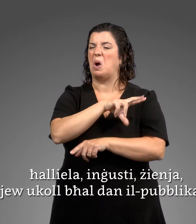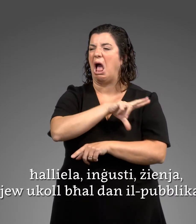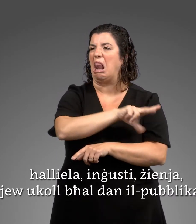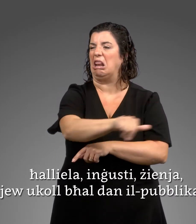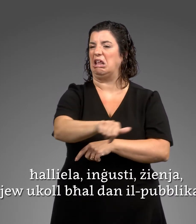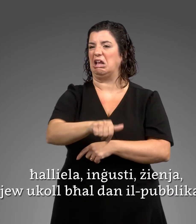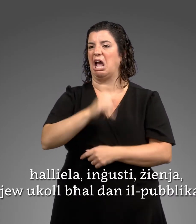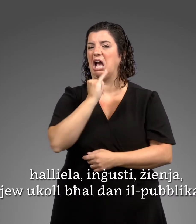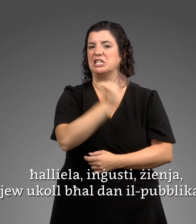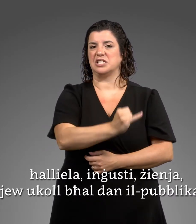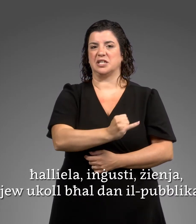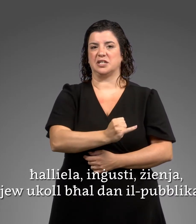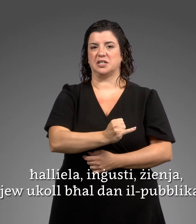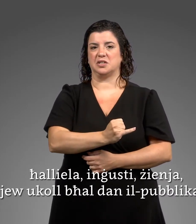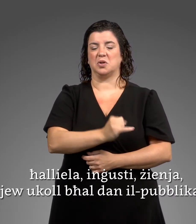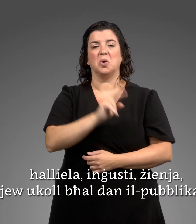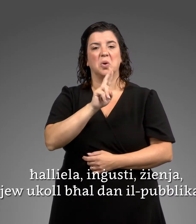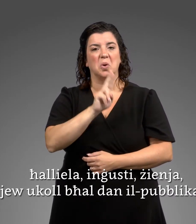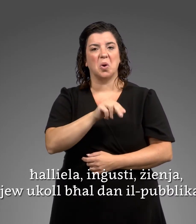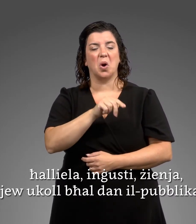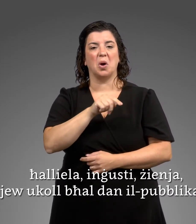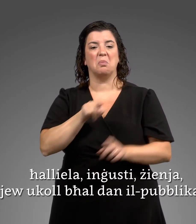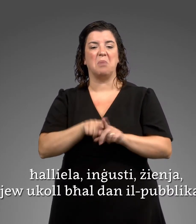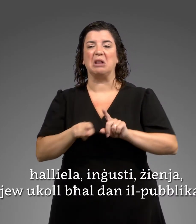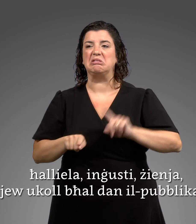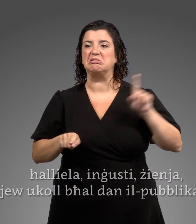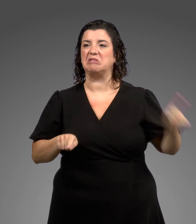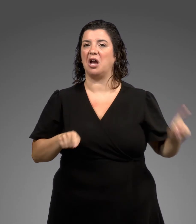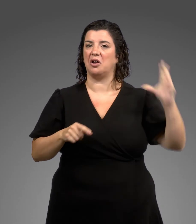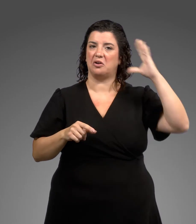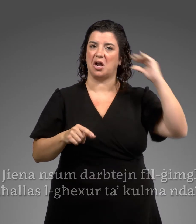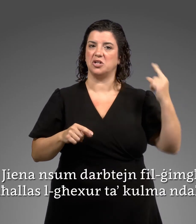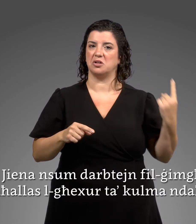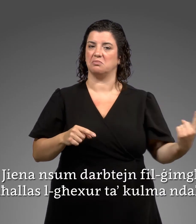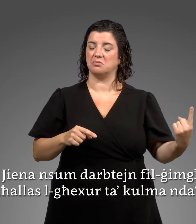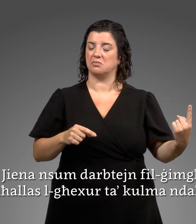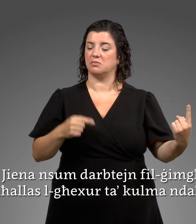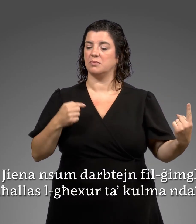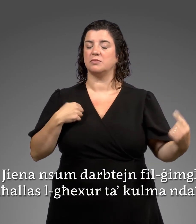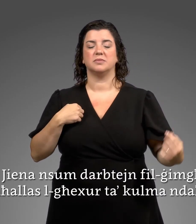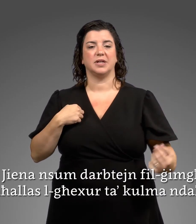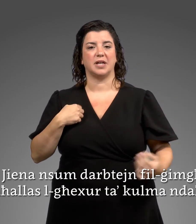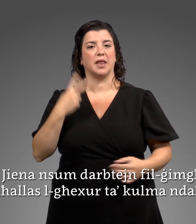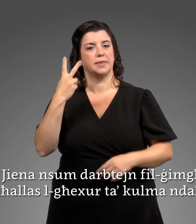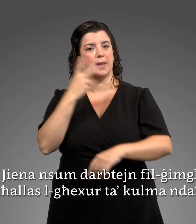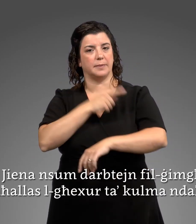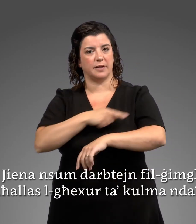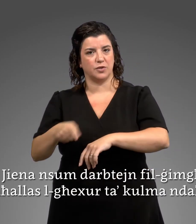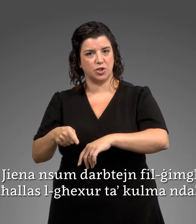Inġusti zinja Jħuqol Bħal dan il-publikan Jħin għansum Darbtejn fil-ġema